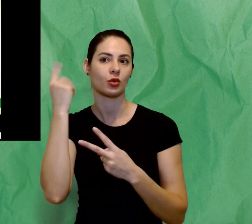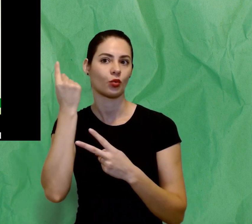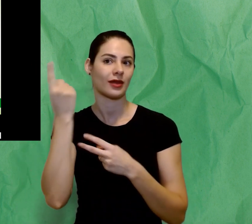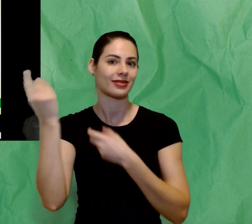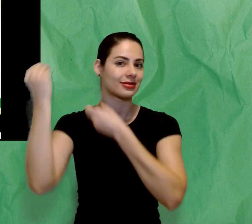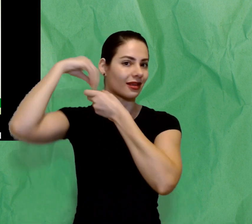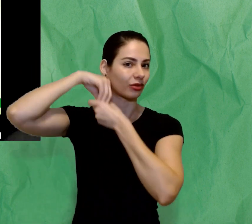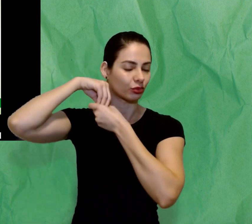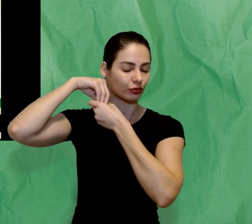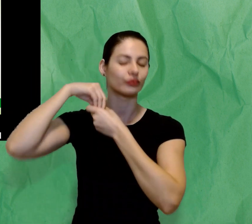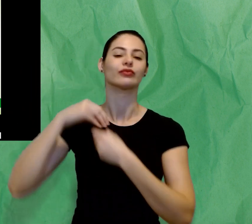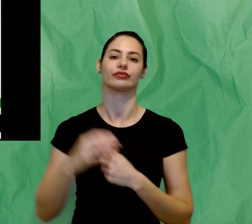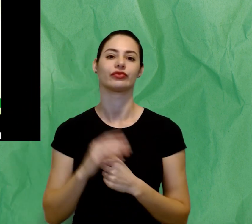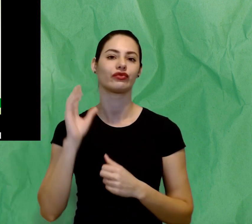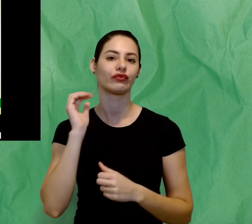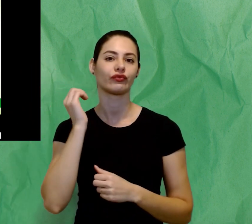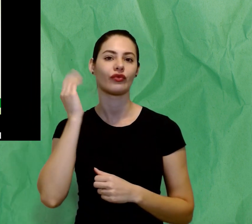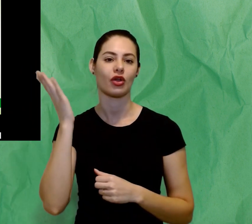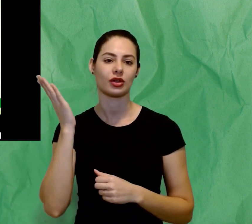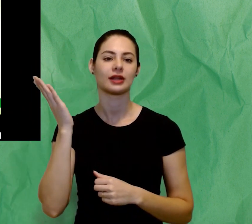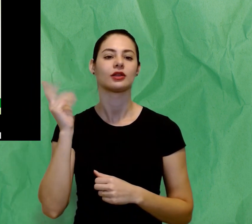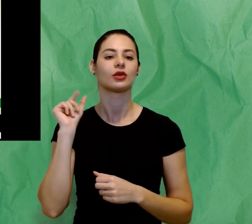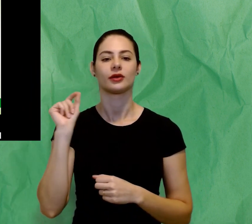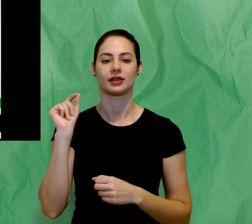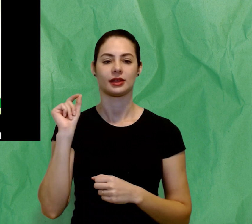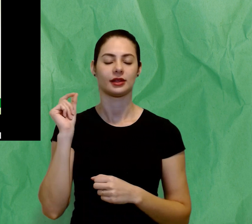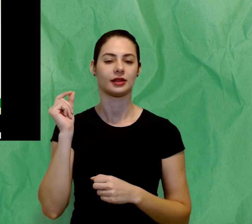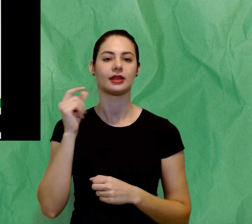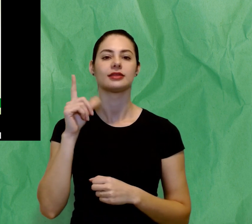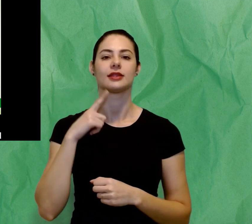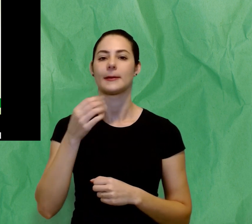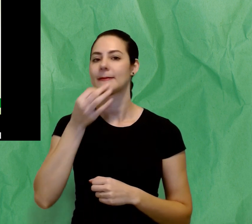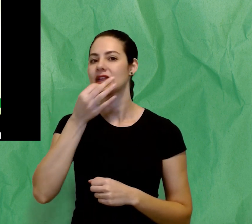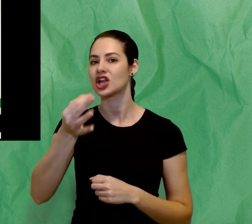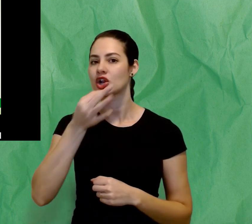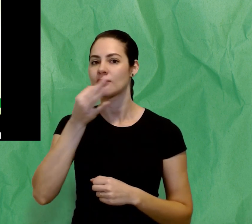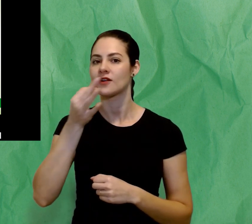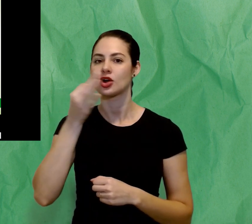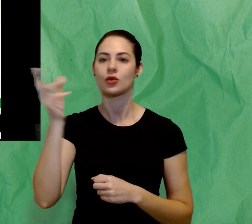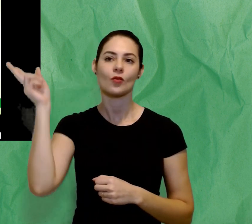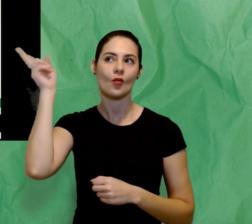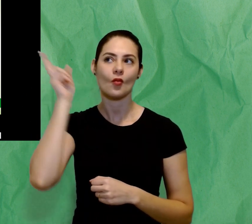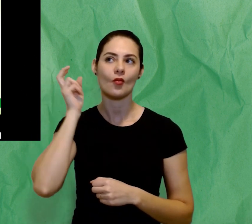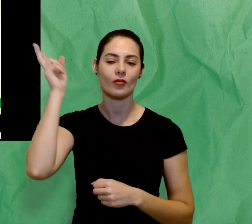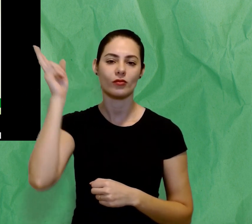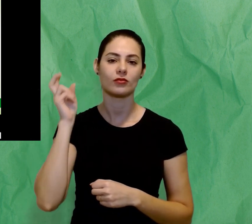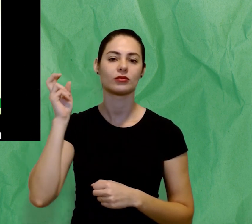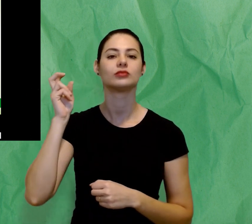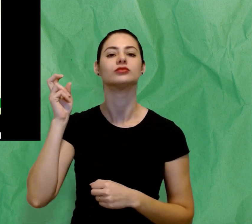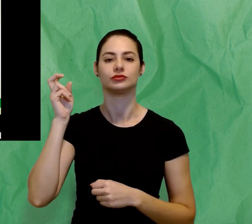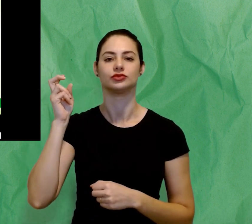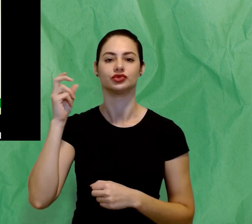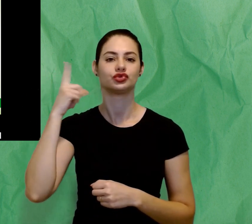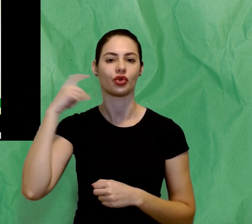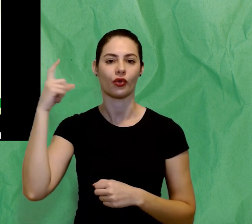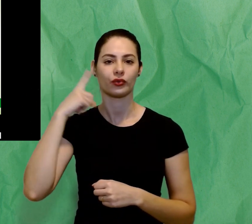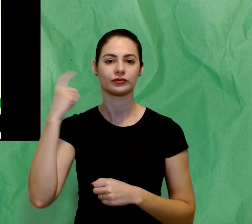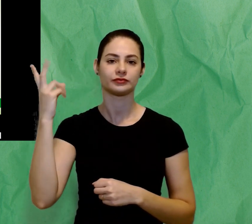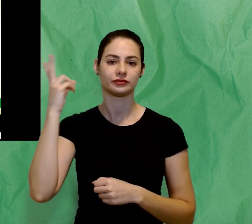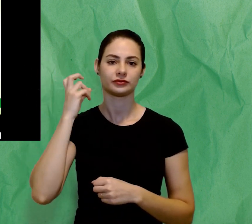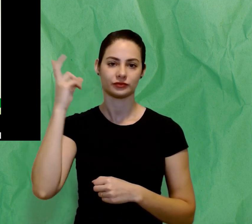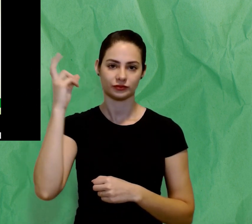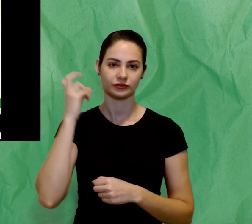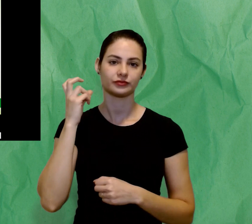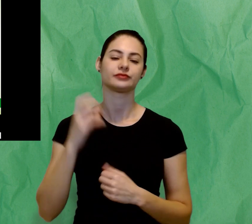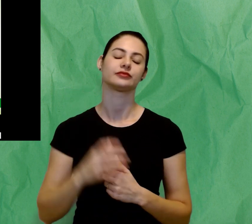interno. O componente externo, ele é constituído por um microfone que capta o som e transmite, por meio de um cabo, ao processador